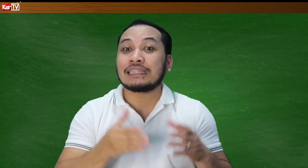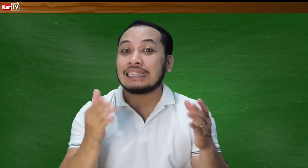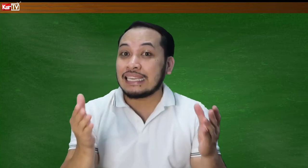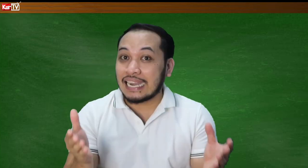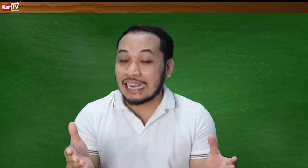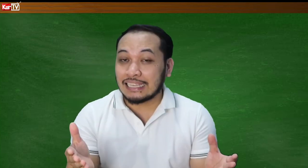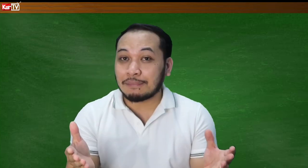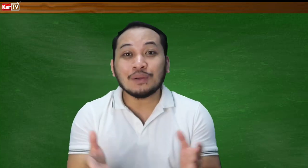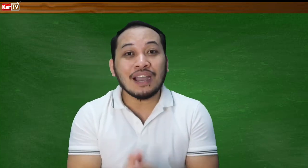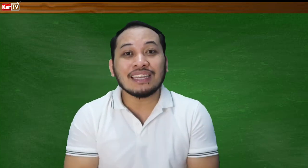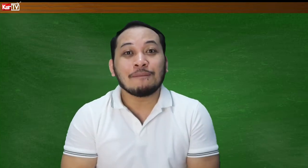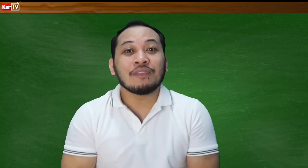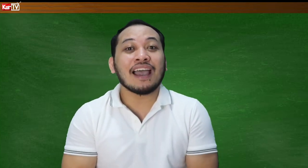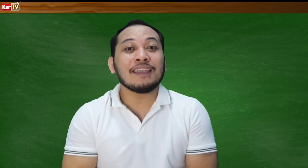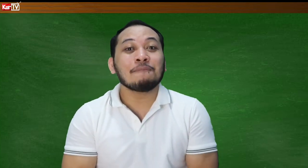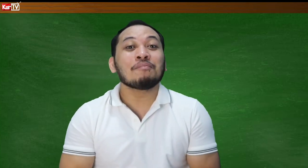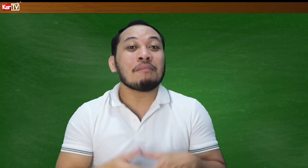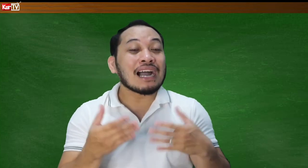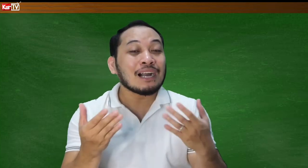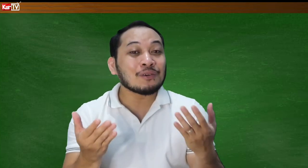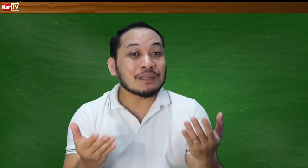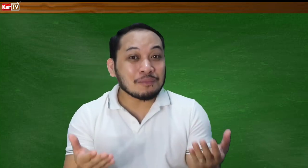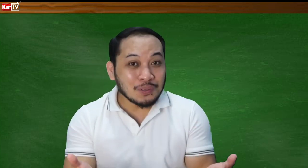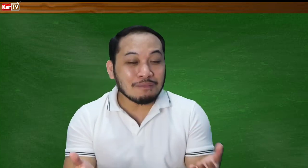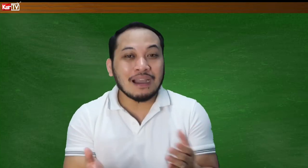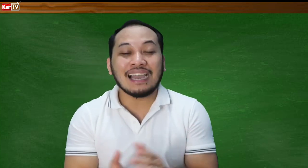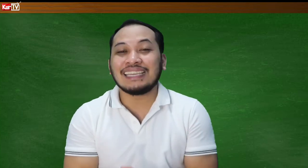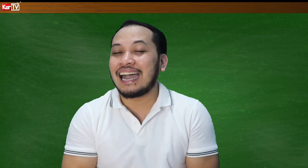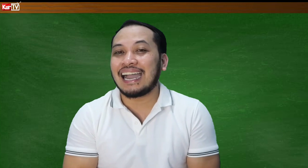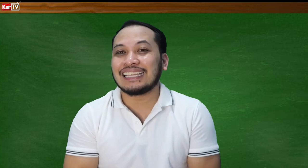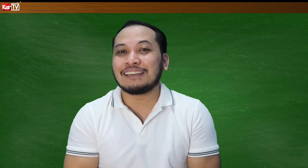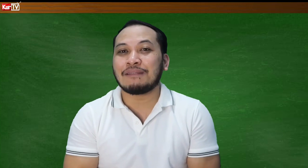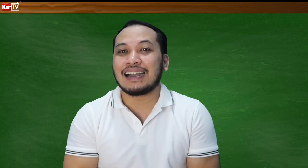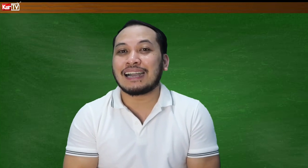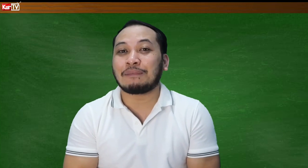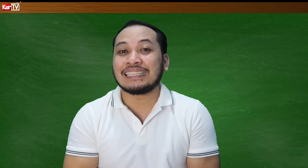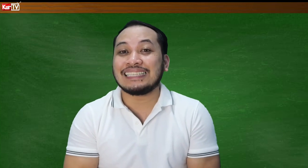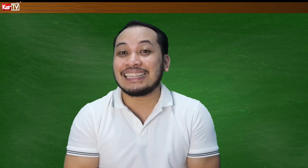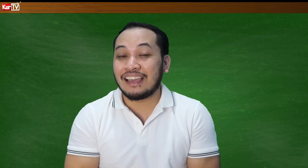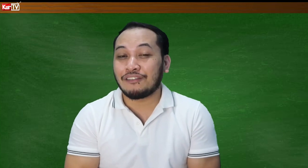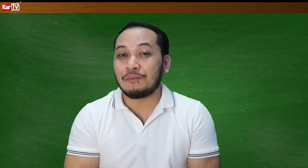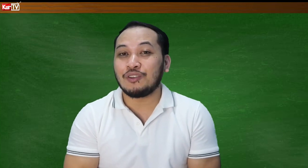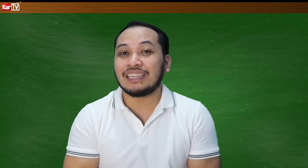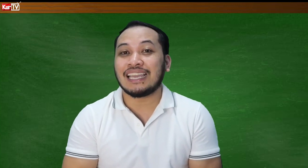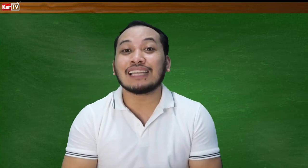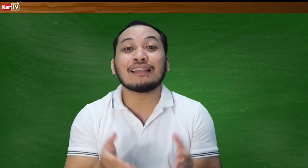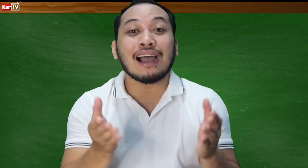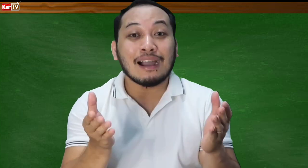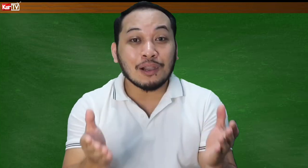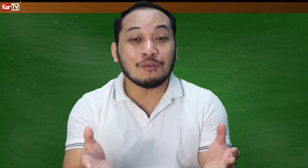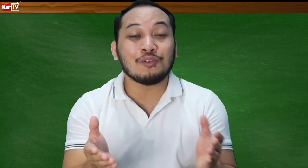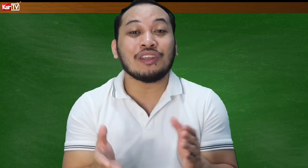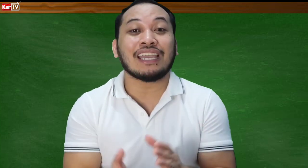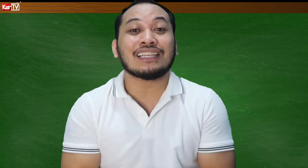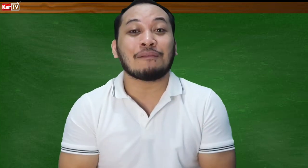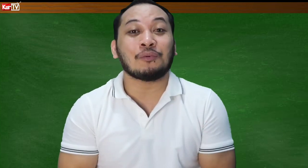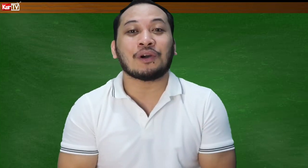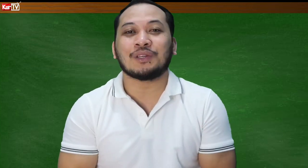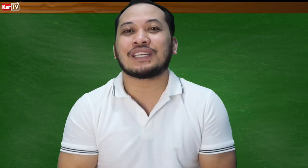pagdating ng ating pasukan, ay makakausap nyo ng bahagya ang ating mga kapatid sa deaf community at nakakapag-communicate nga po kayo sa